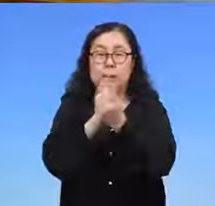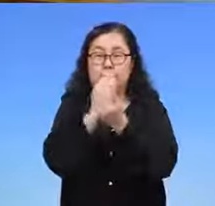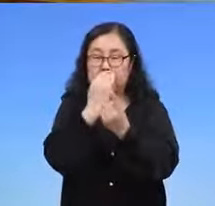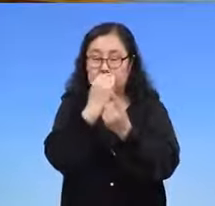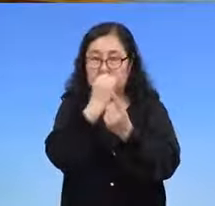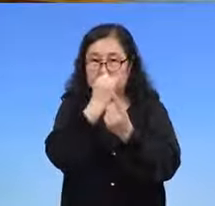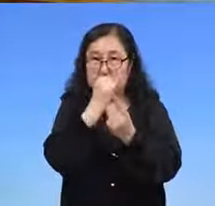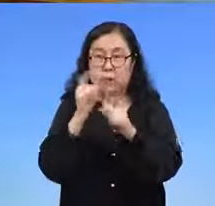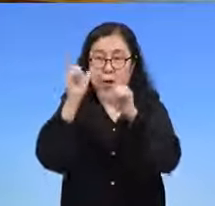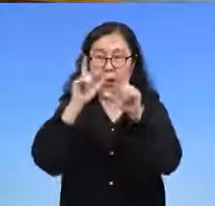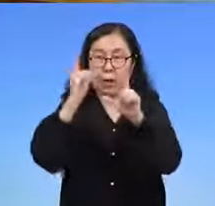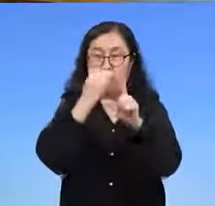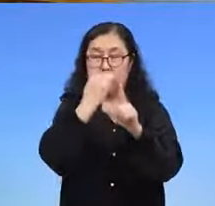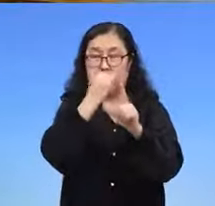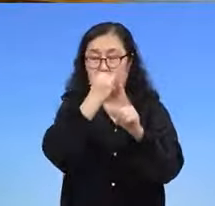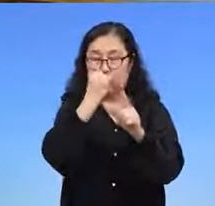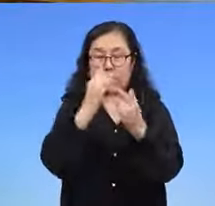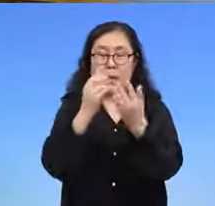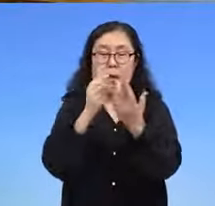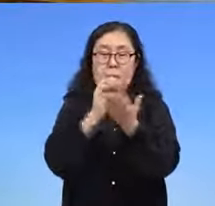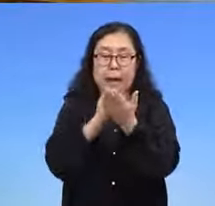비결을 배웠노라.